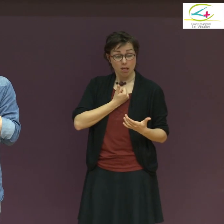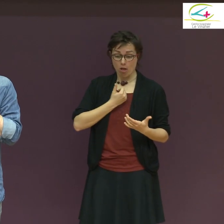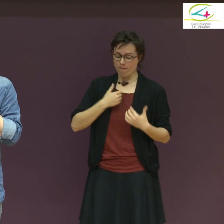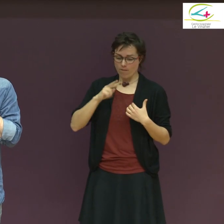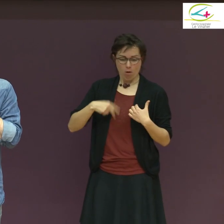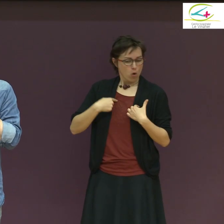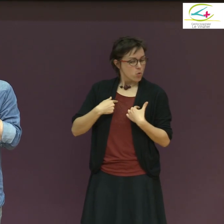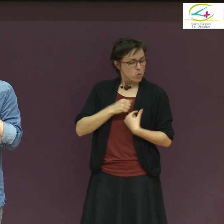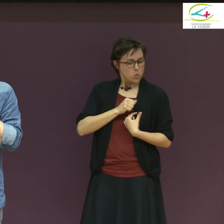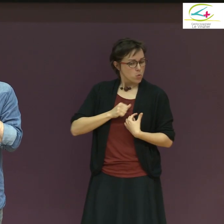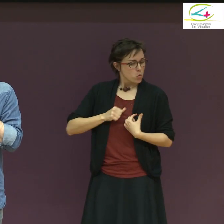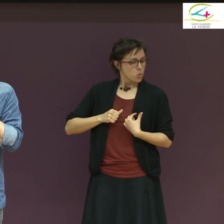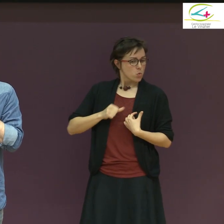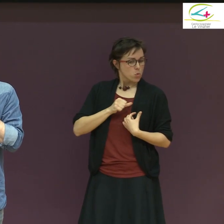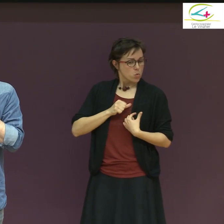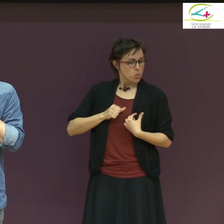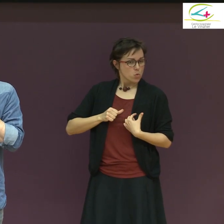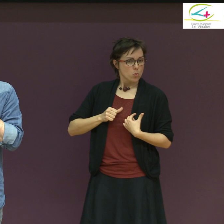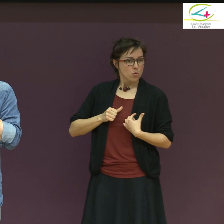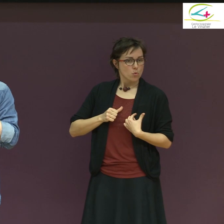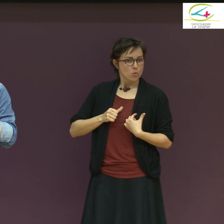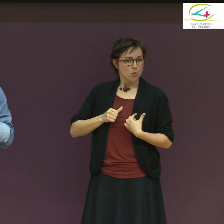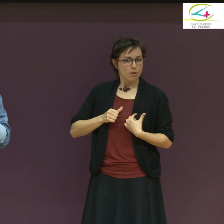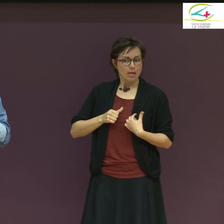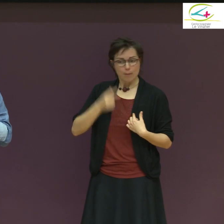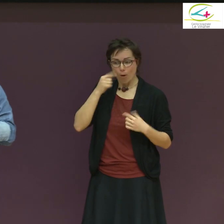qu'ils essayent de s'en détacher et ils disent c'est juste pour attirer l'attention,